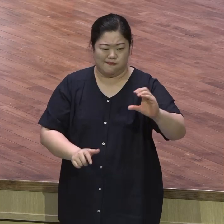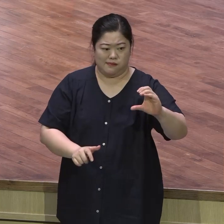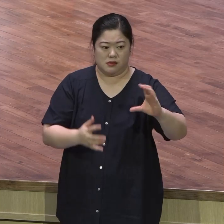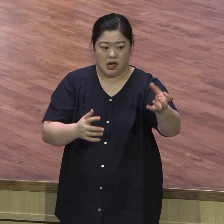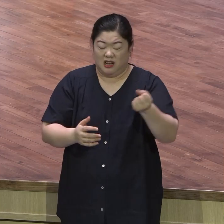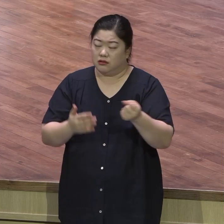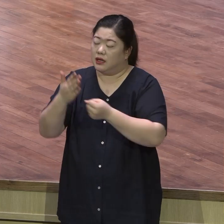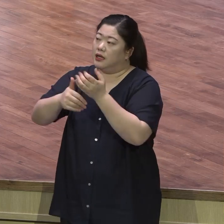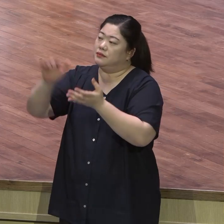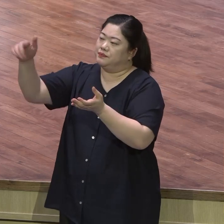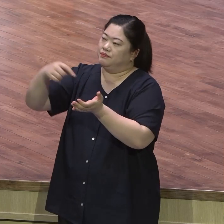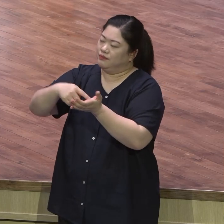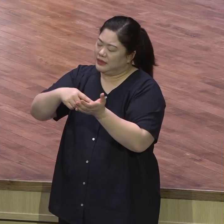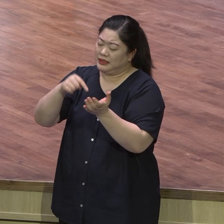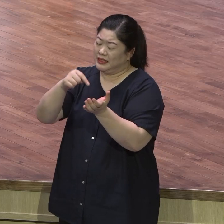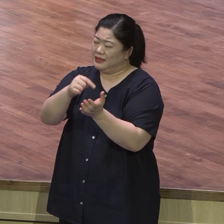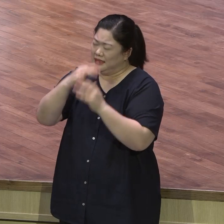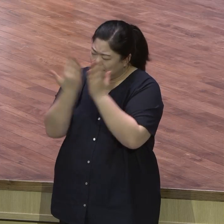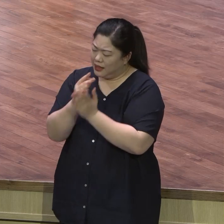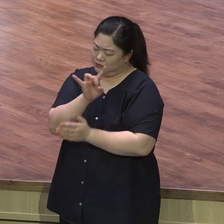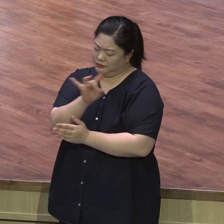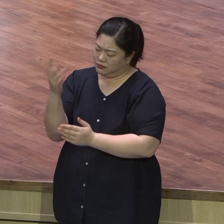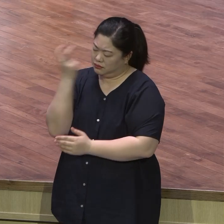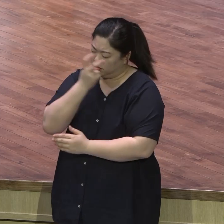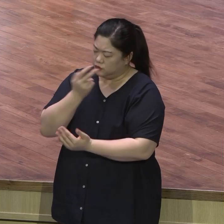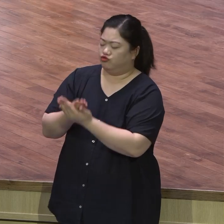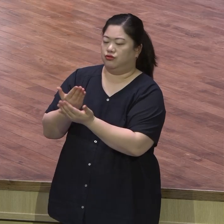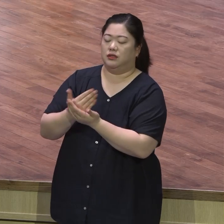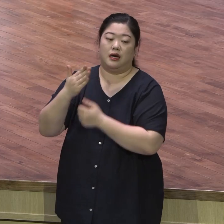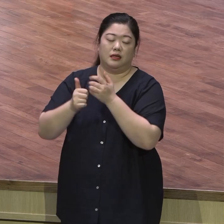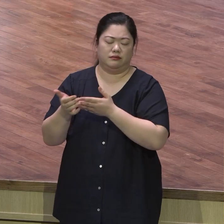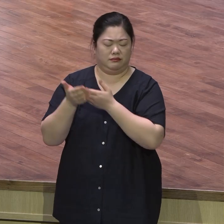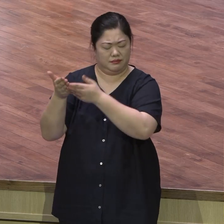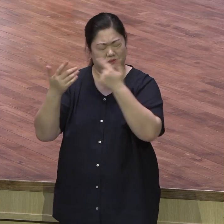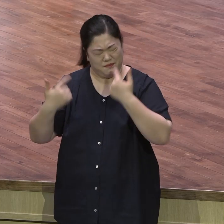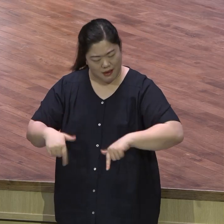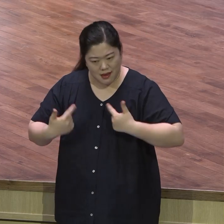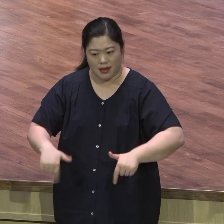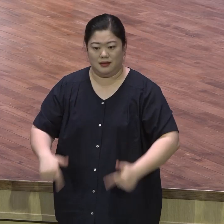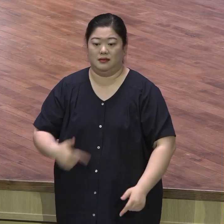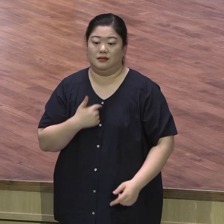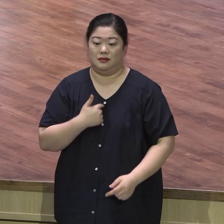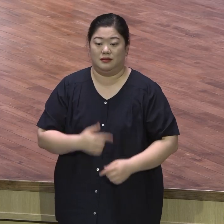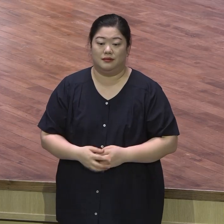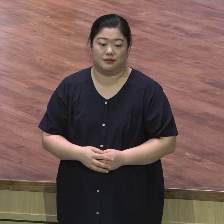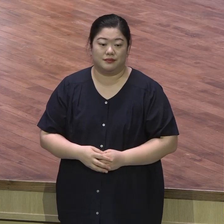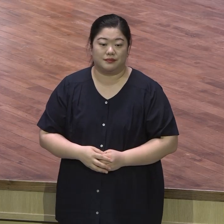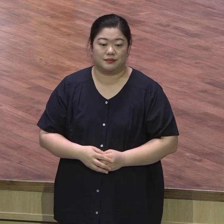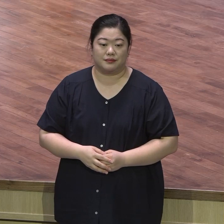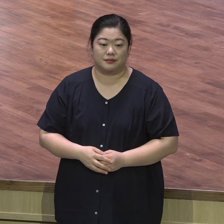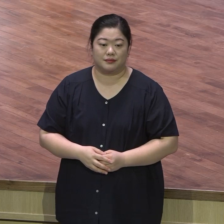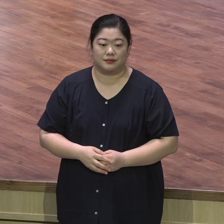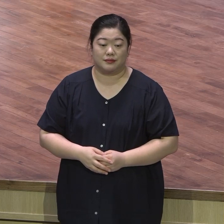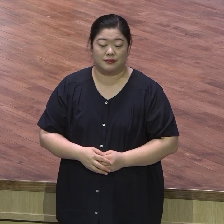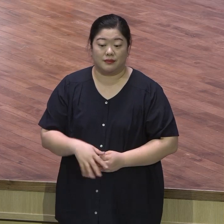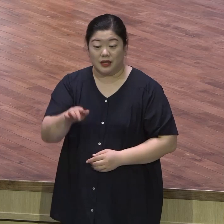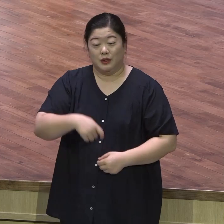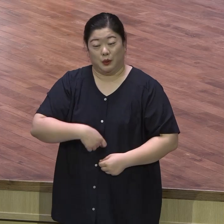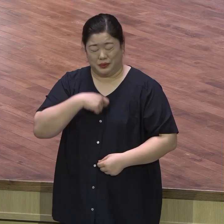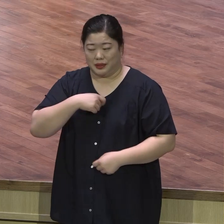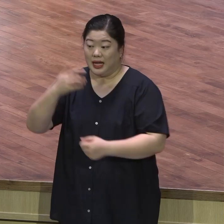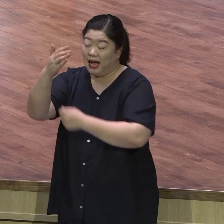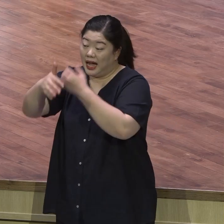하나님 하나님의 간섭이 있으면 세상 상식이 이해가 안됩니다. 세상 경제가